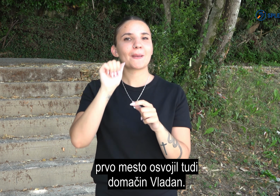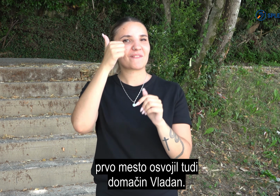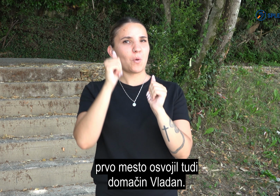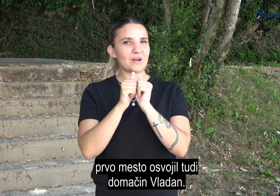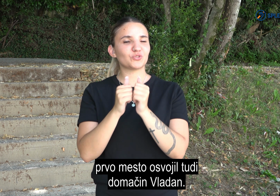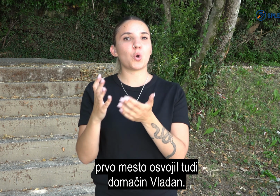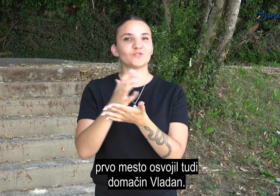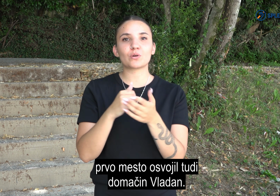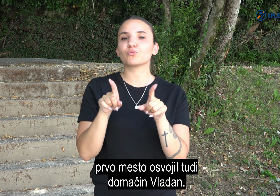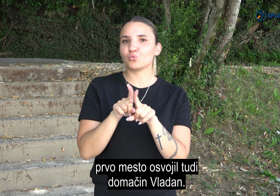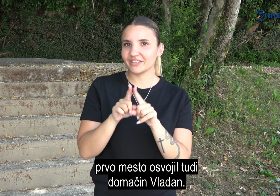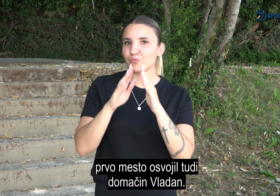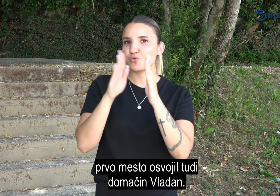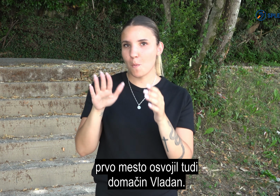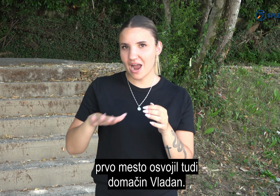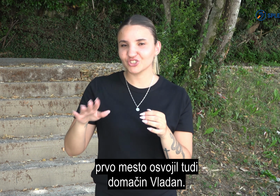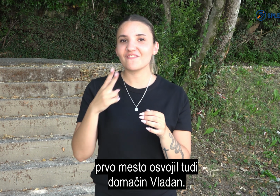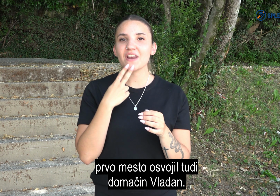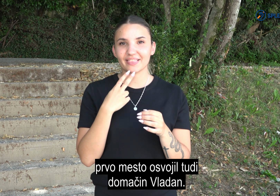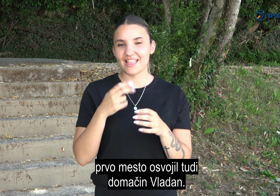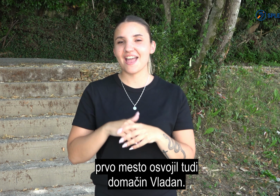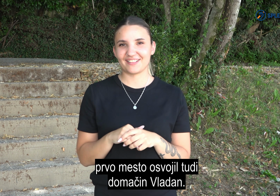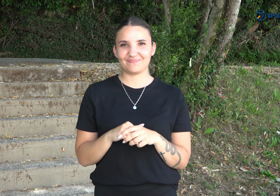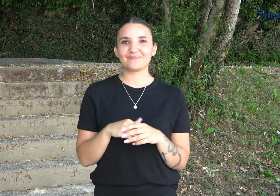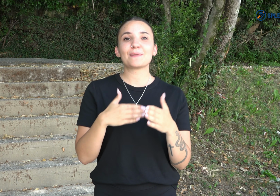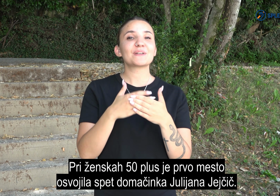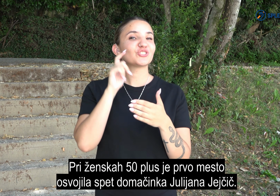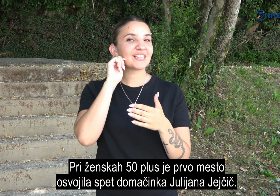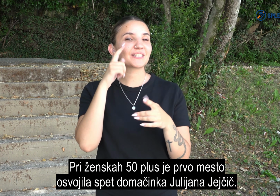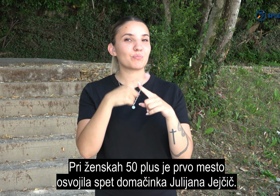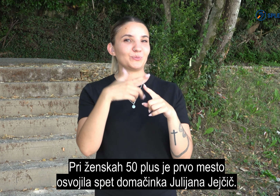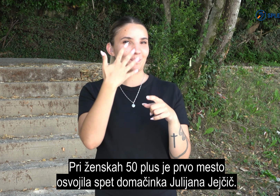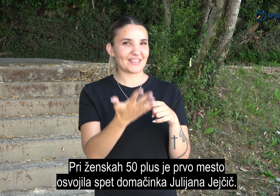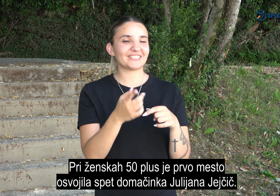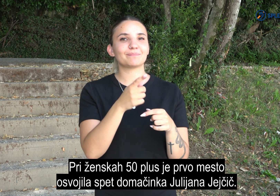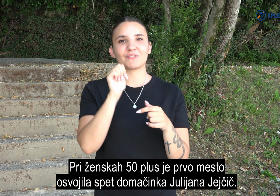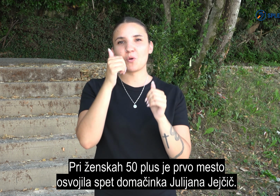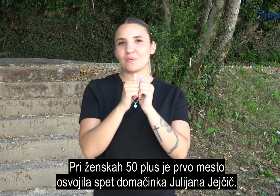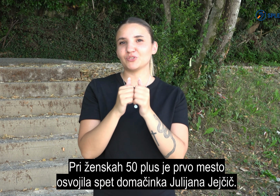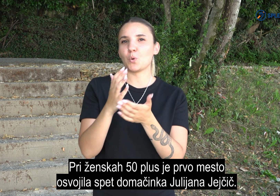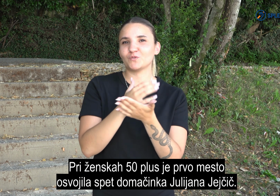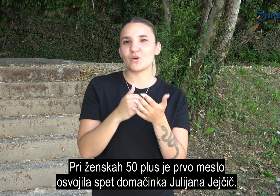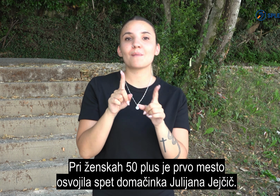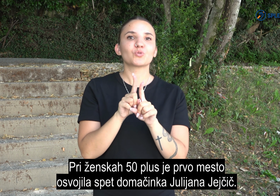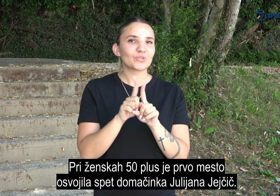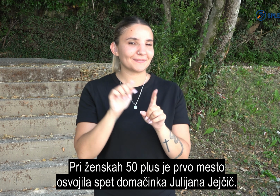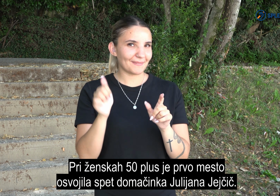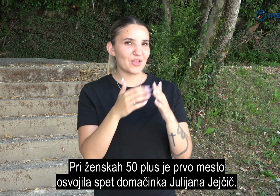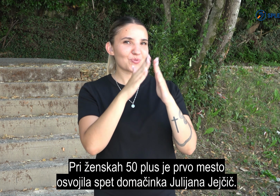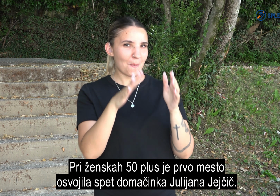kategoriji 50+ je prvo mesto osvojil tudi domačin Vladan. Pri ženskah 50+ je prvo mesto